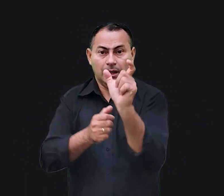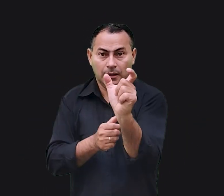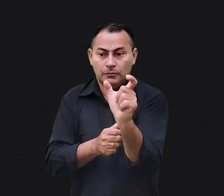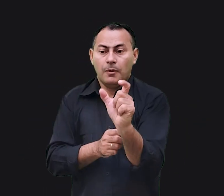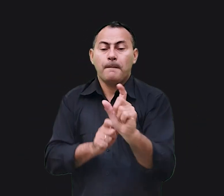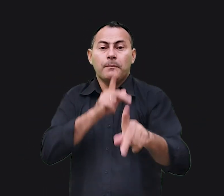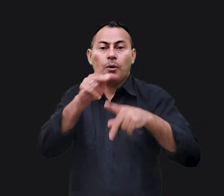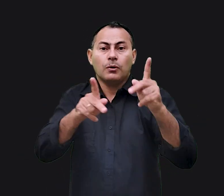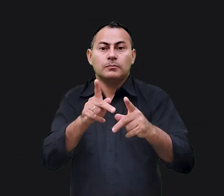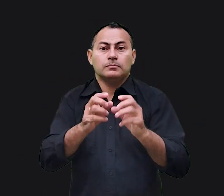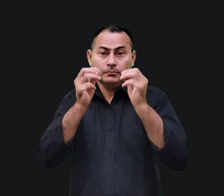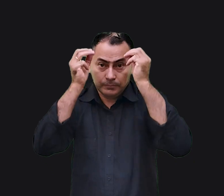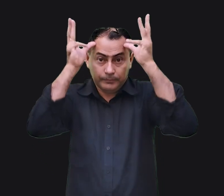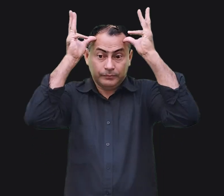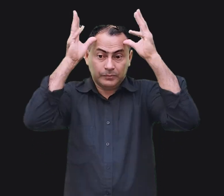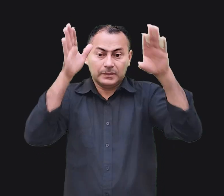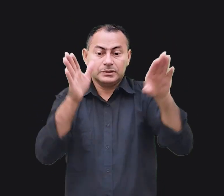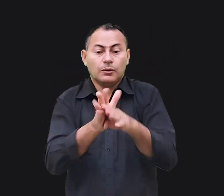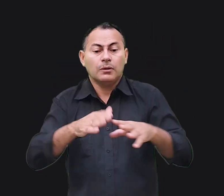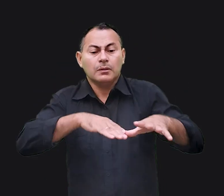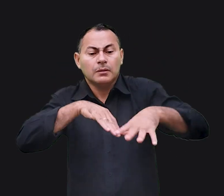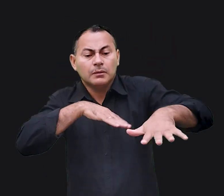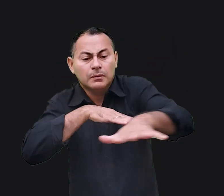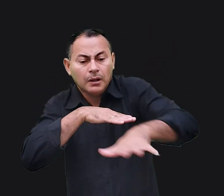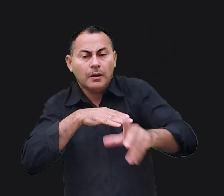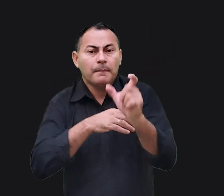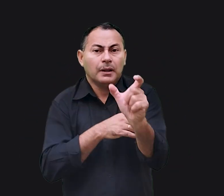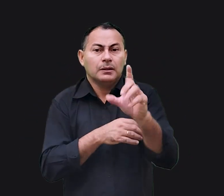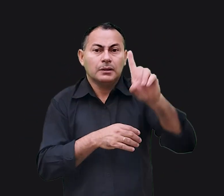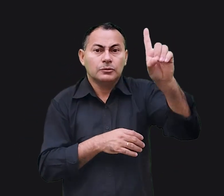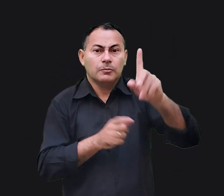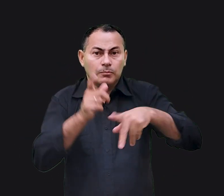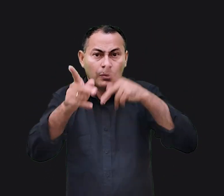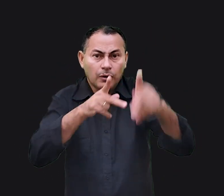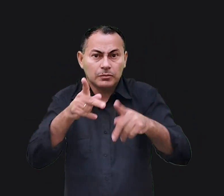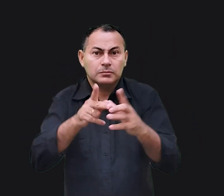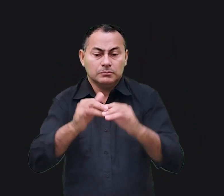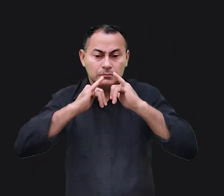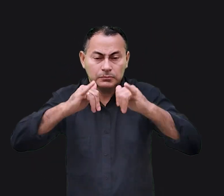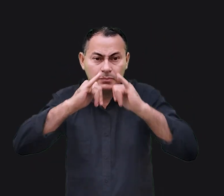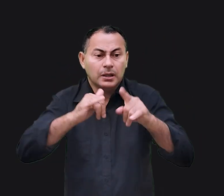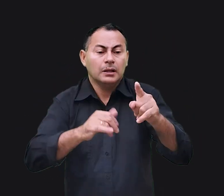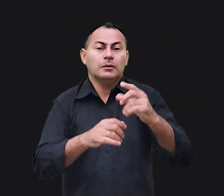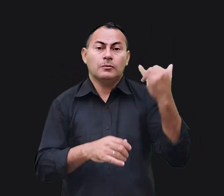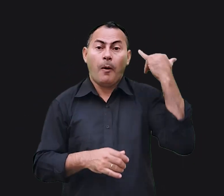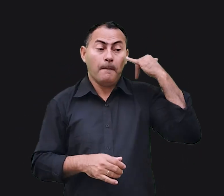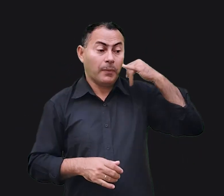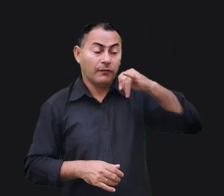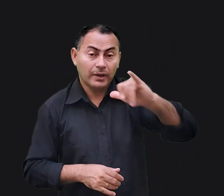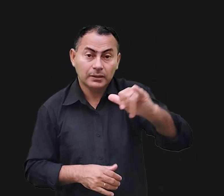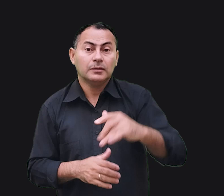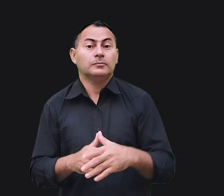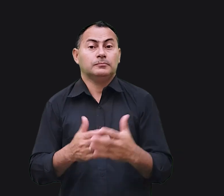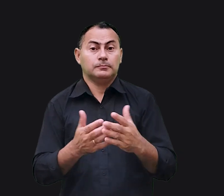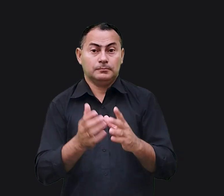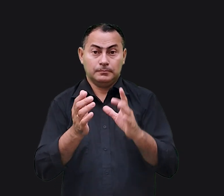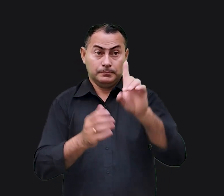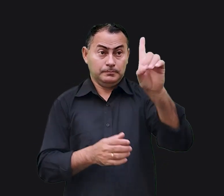para o povo, e Moisés chegou lá embaixo com aquela palavra de Deus para o povo e a anunciou, ele foi um profeta. Deus falando através